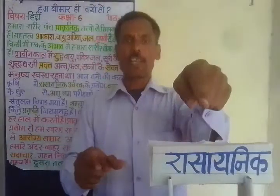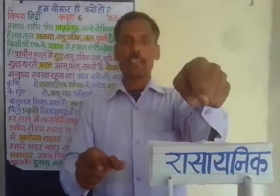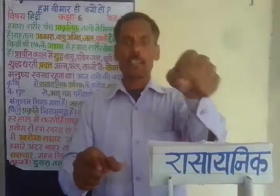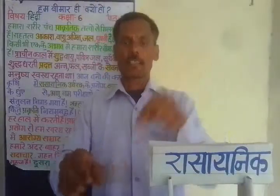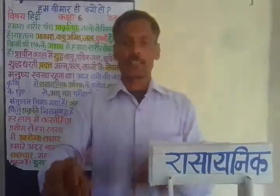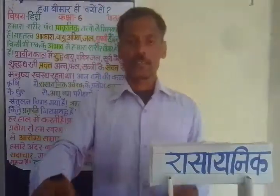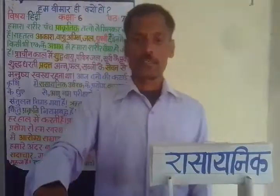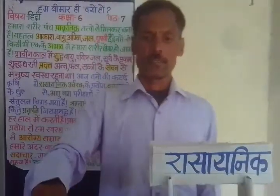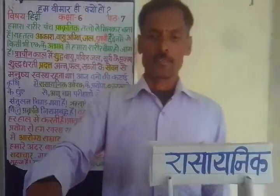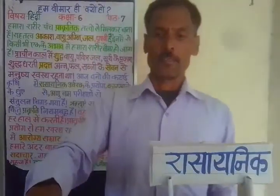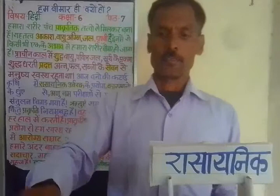रासायनिक